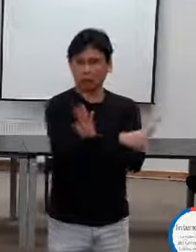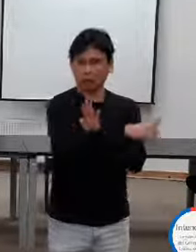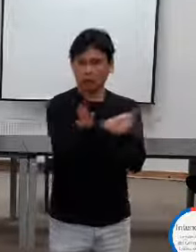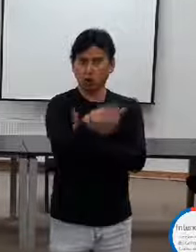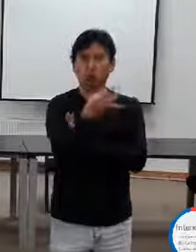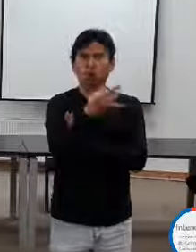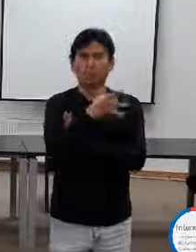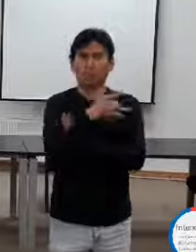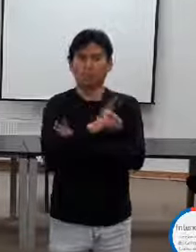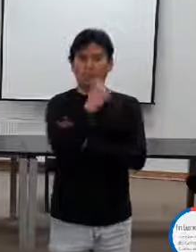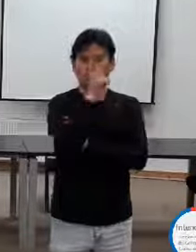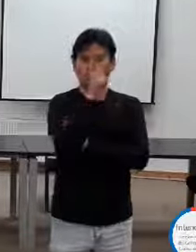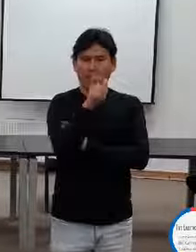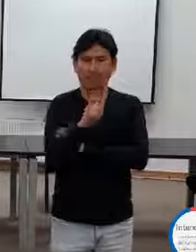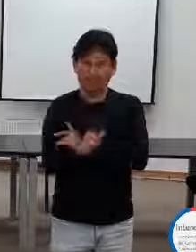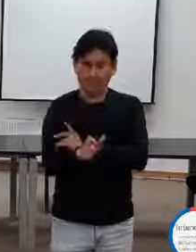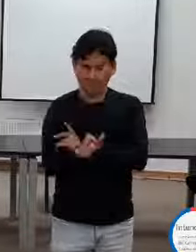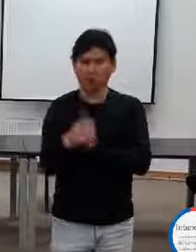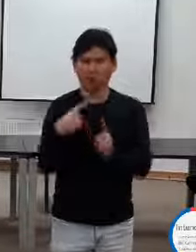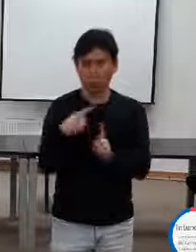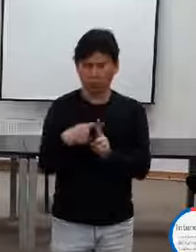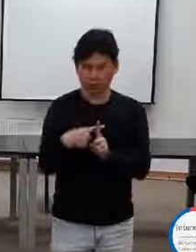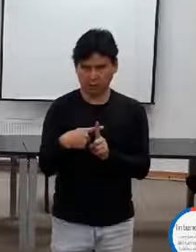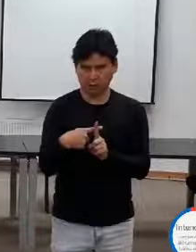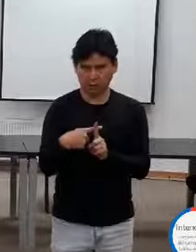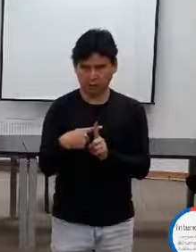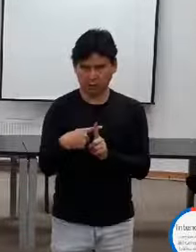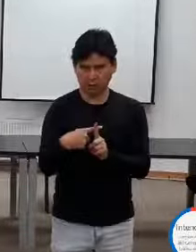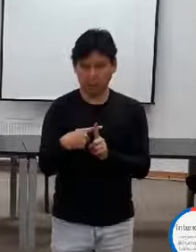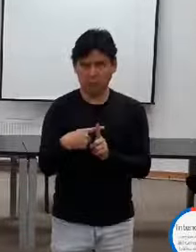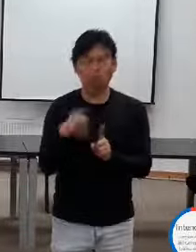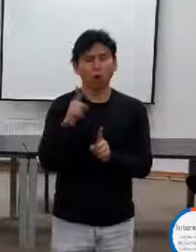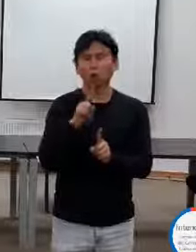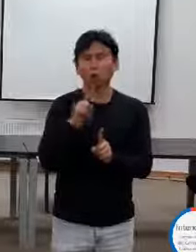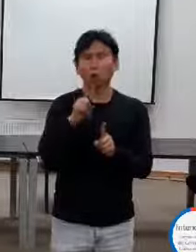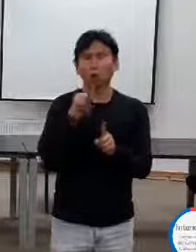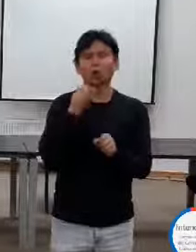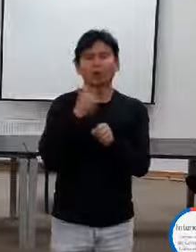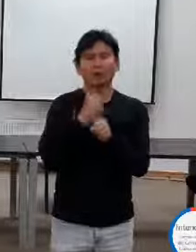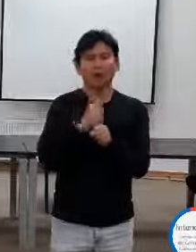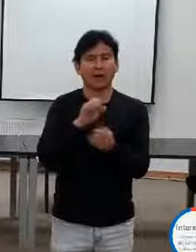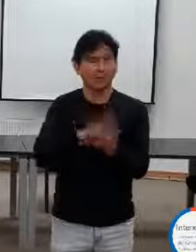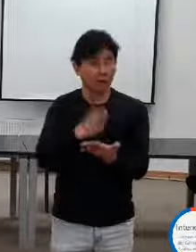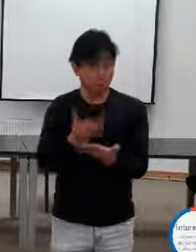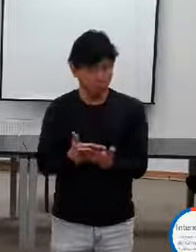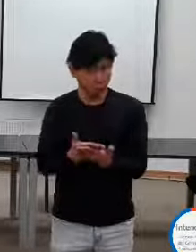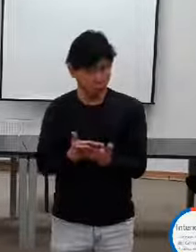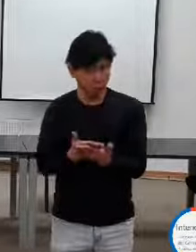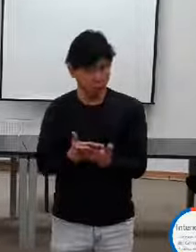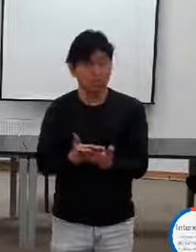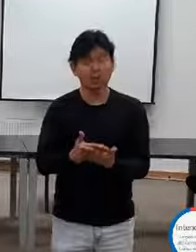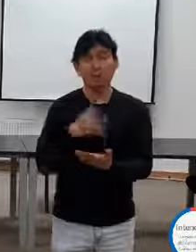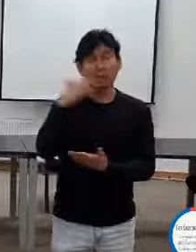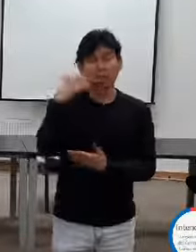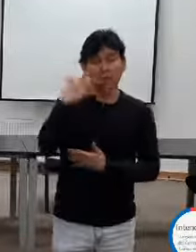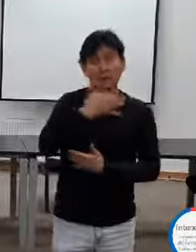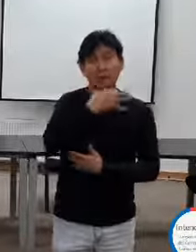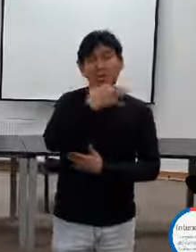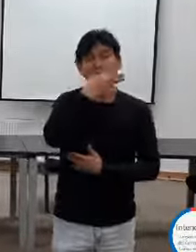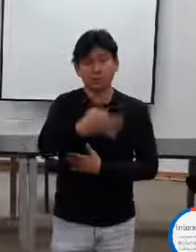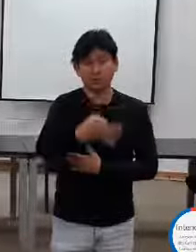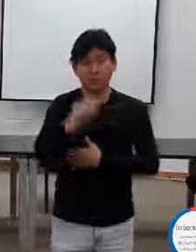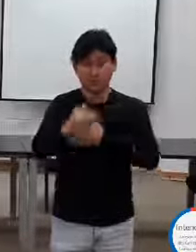solamente este funcionario dio positivo, no es un funcionario de salud. Es importante mencionar también